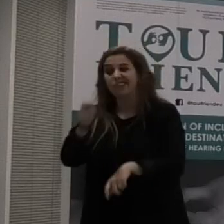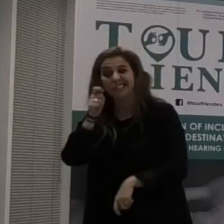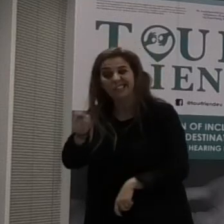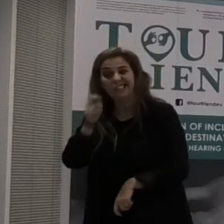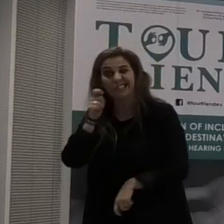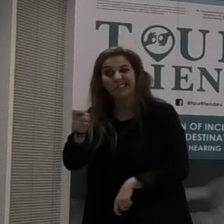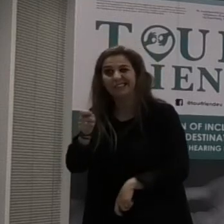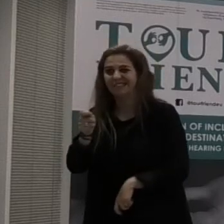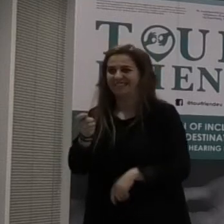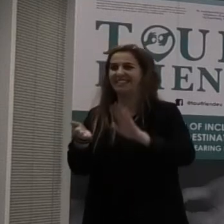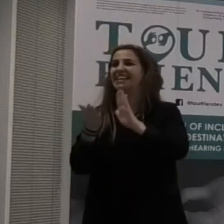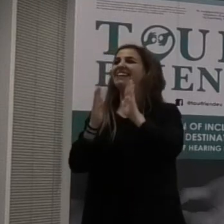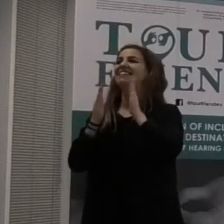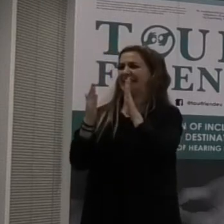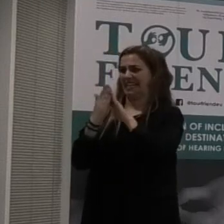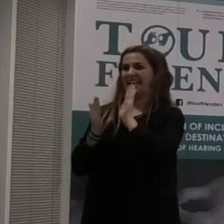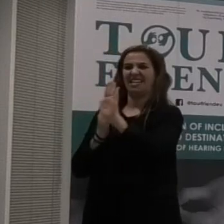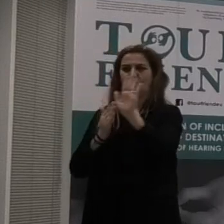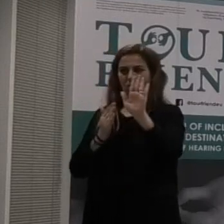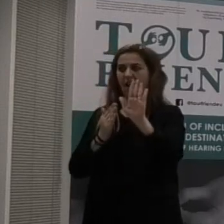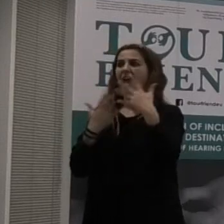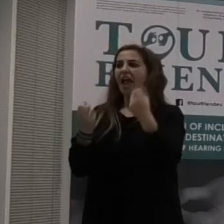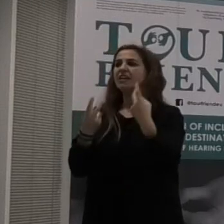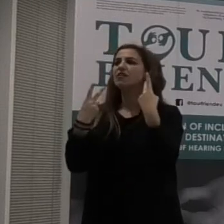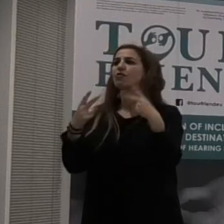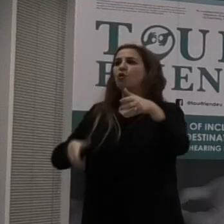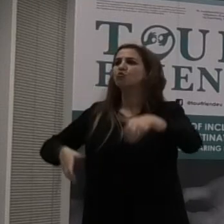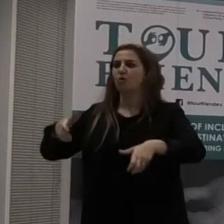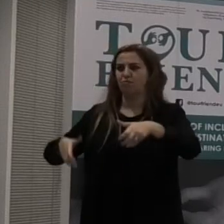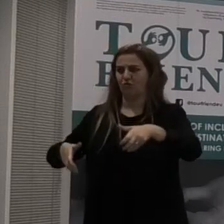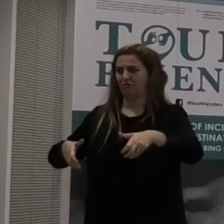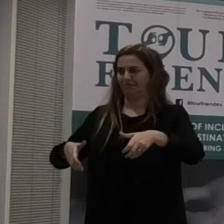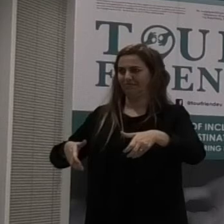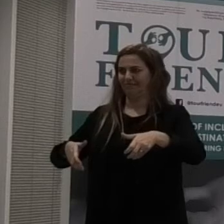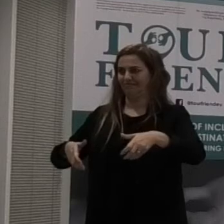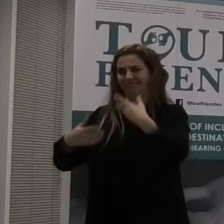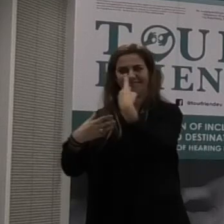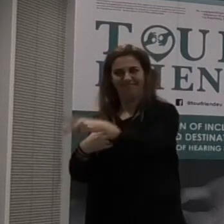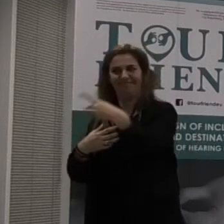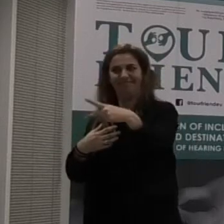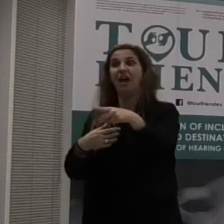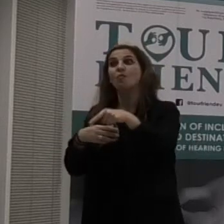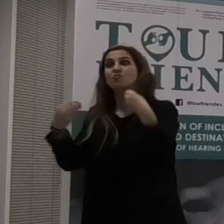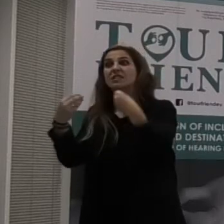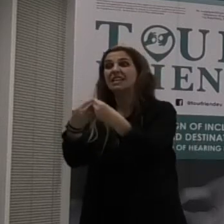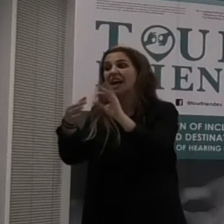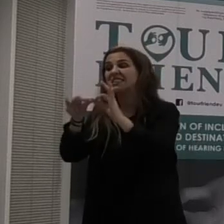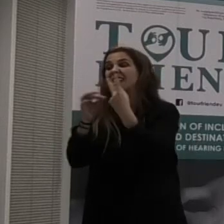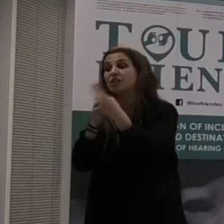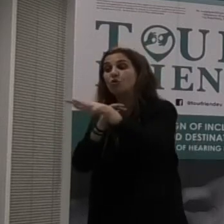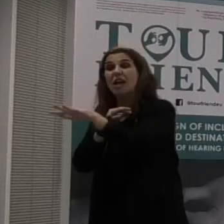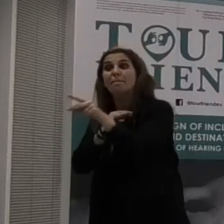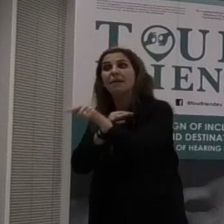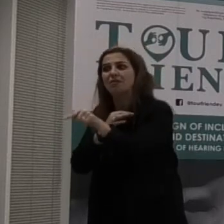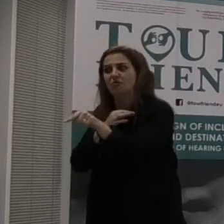λέγαμε. Κάθε γειτονιά έχει το δικό του avatar, το οποίο είναι εμπνευσμένο από την ιστορία της